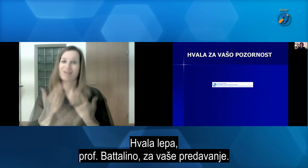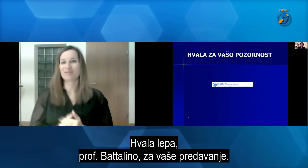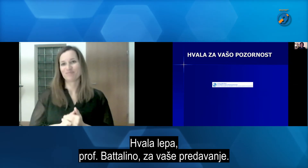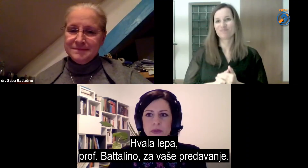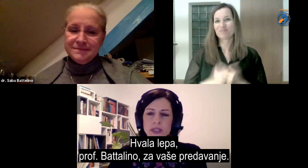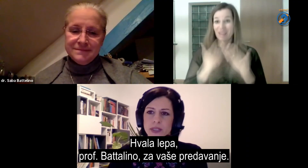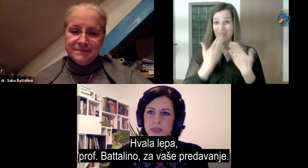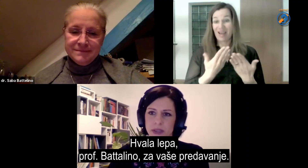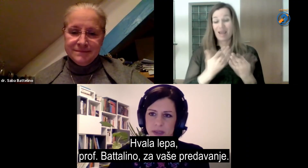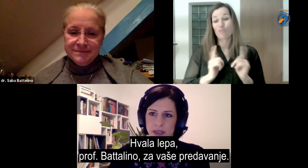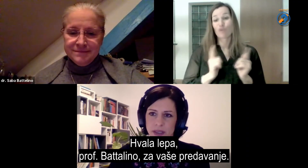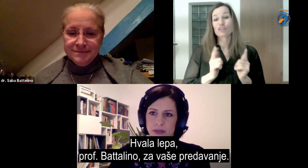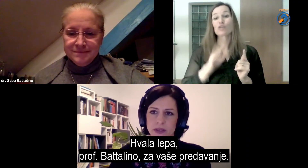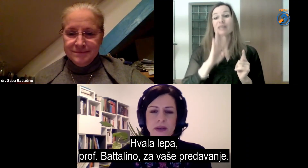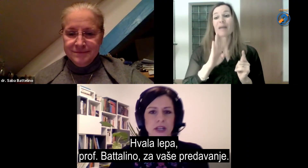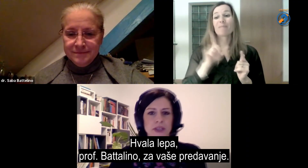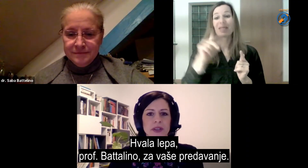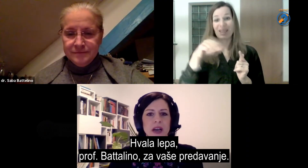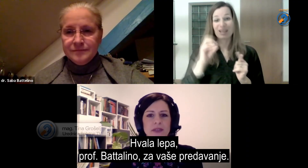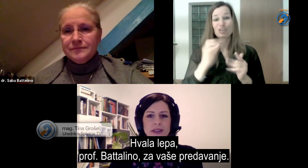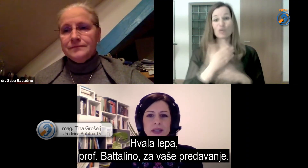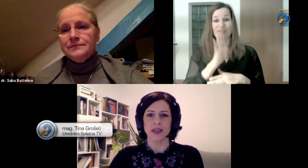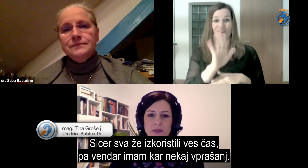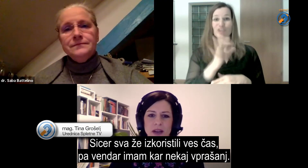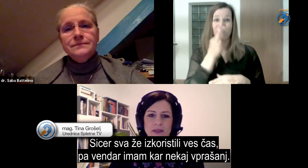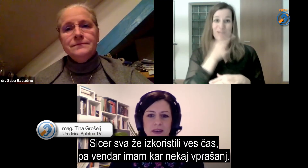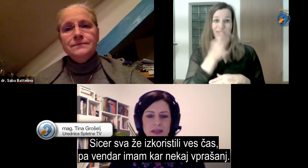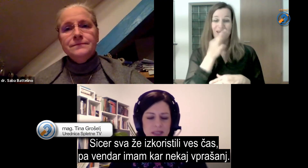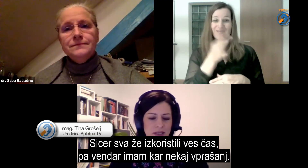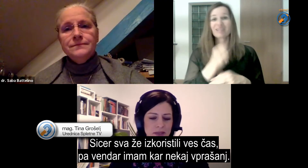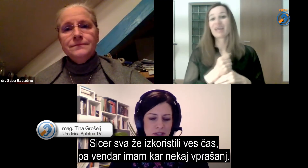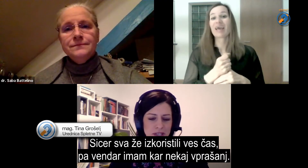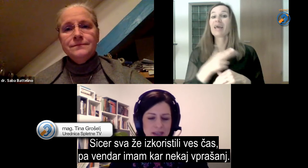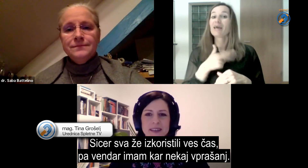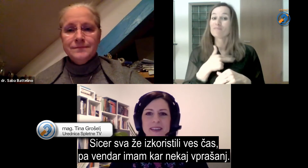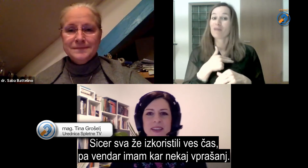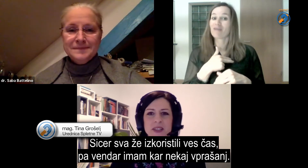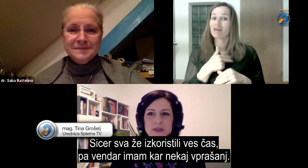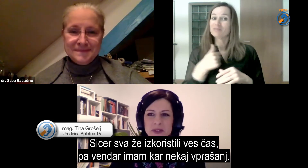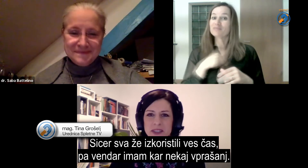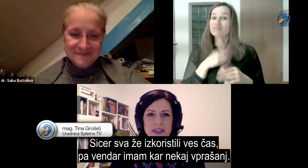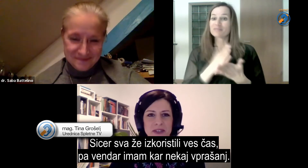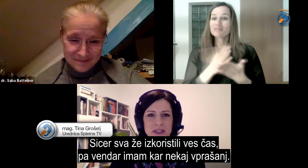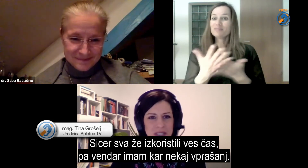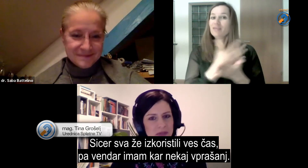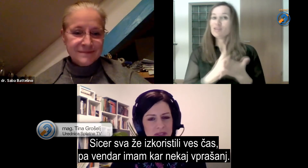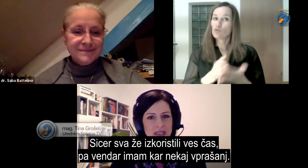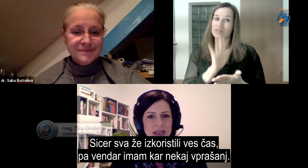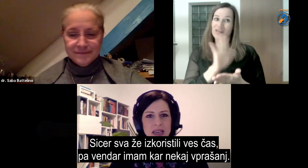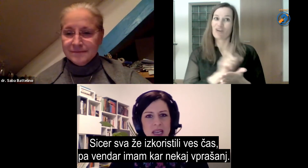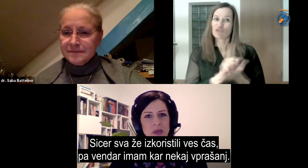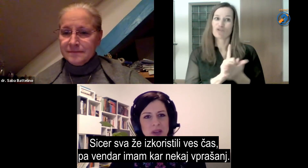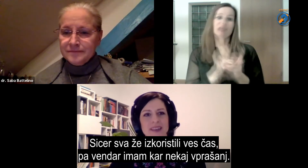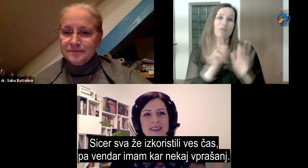Hvala lepa, profesorica Battelino, za vaše predavanje. Sicer sva že izkoristili ves čas, pa